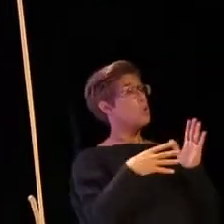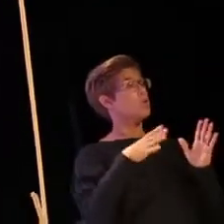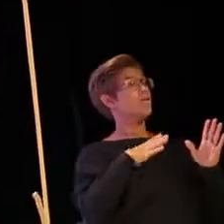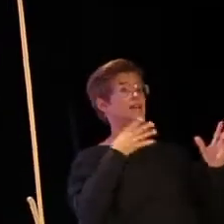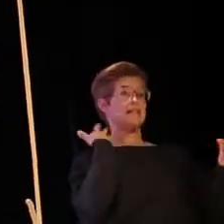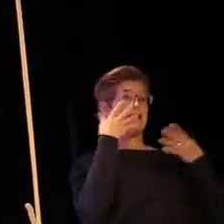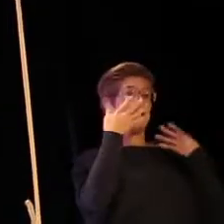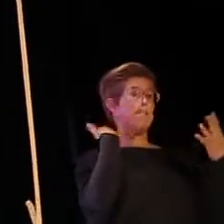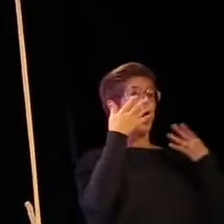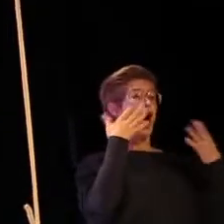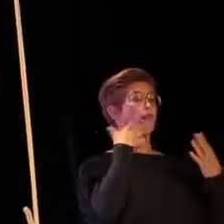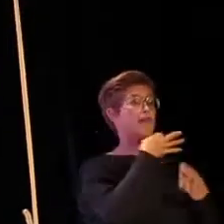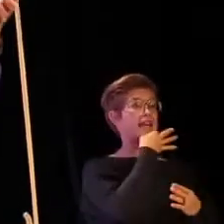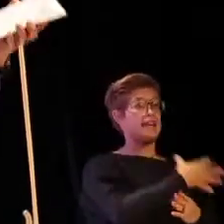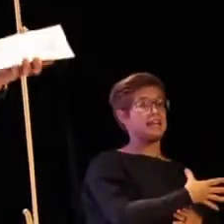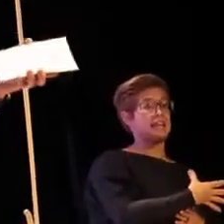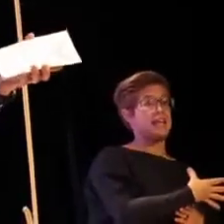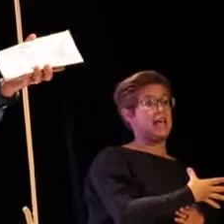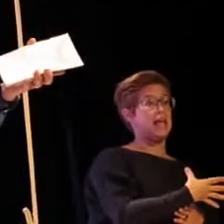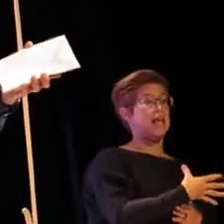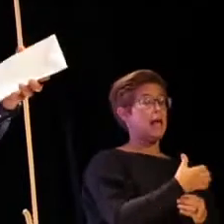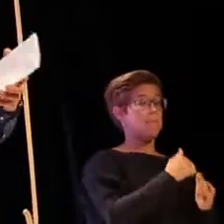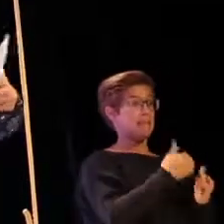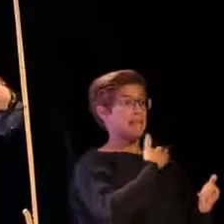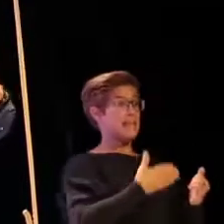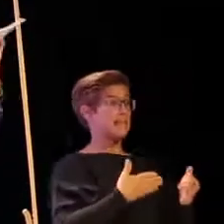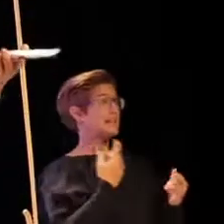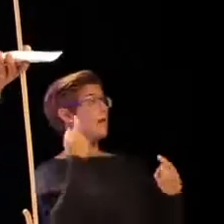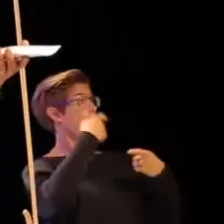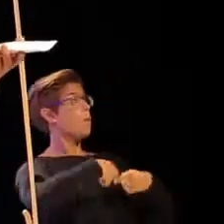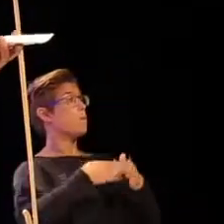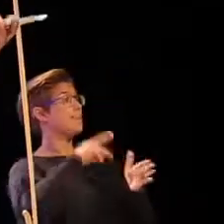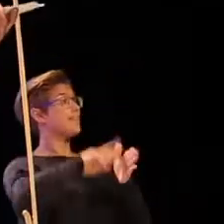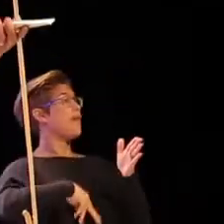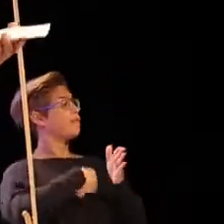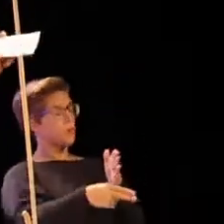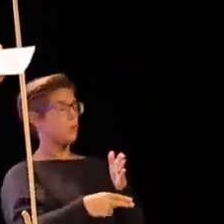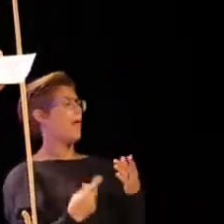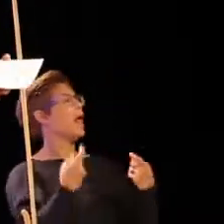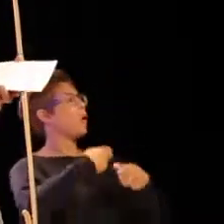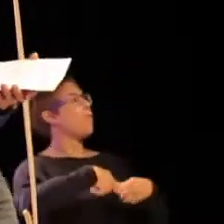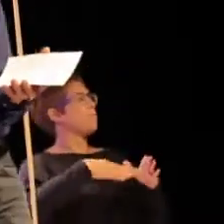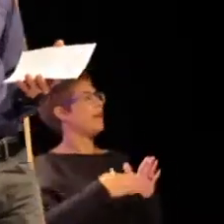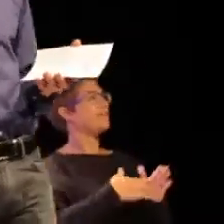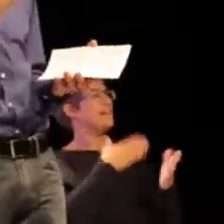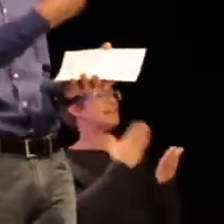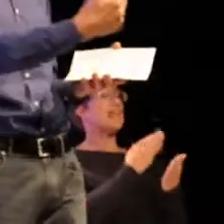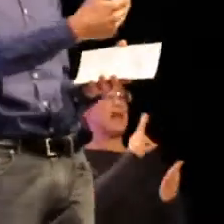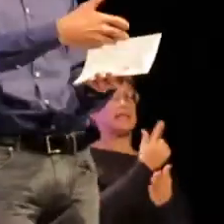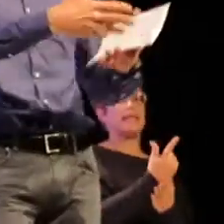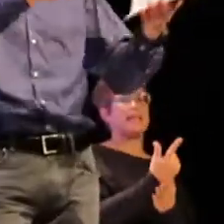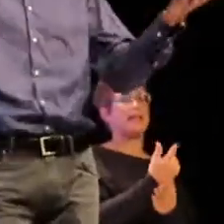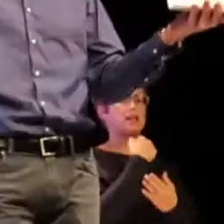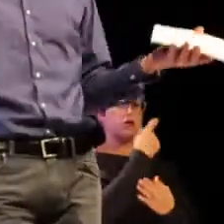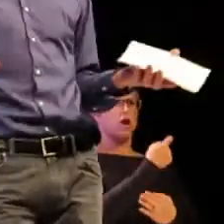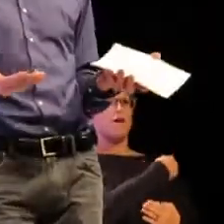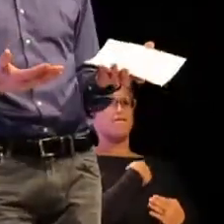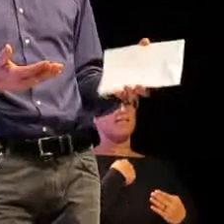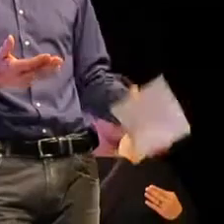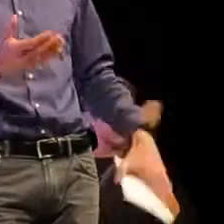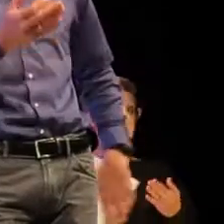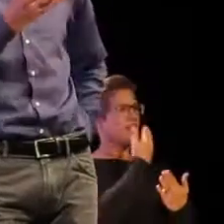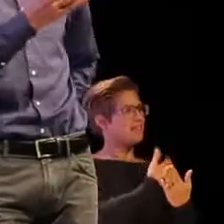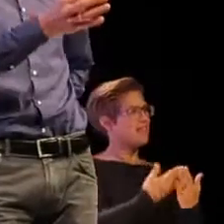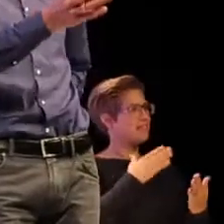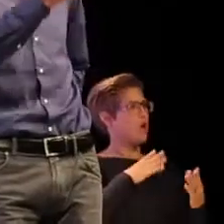för ett säkerhetsperspektiv. Vi kan inte acceptera att ha en destabilisering av nationer på grund av klimatet som riskerar